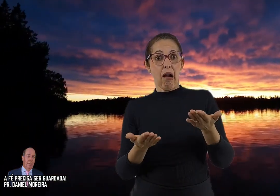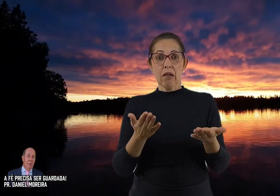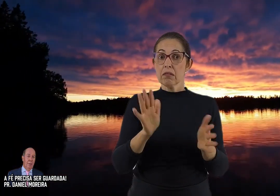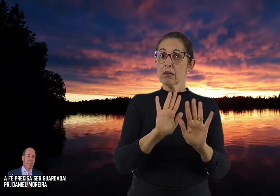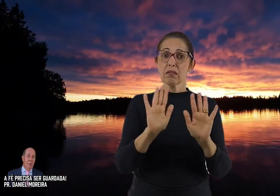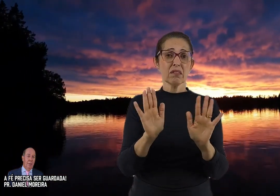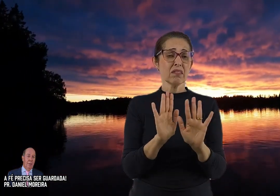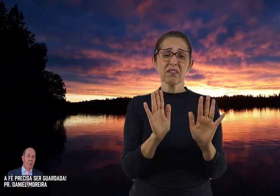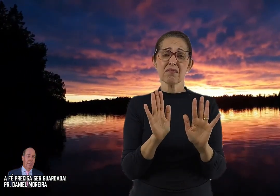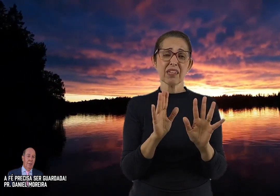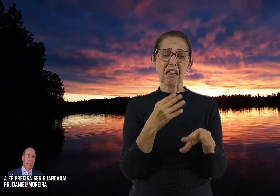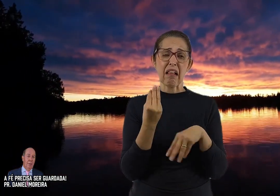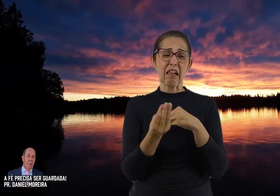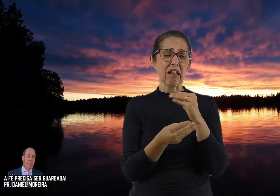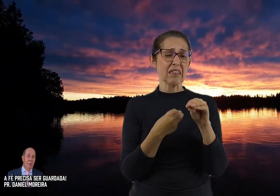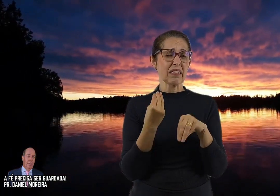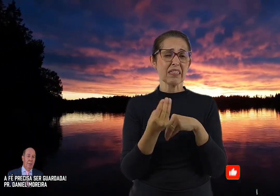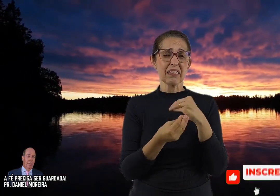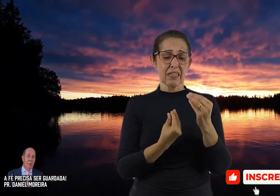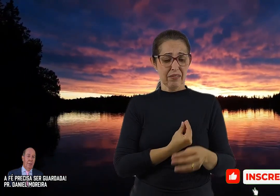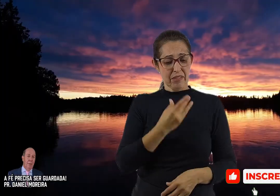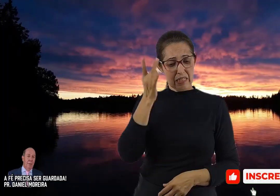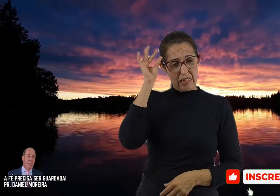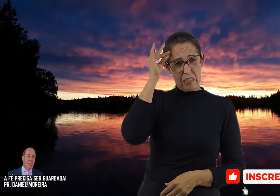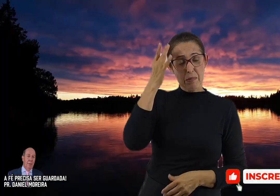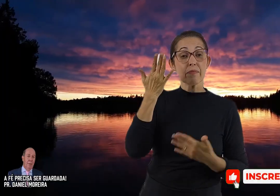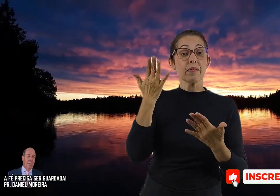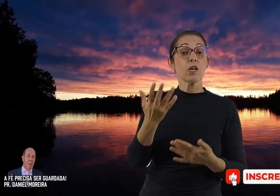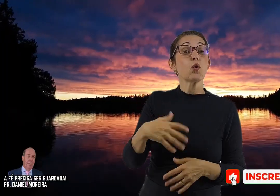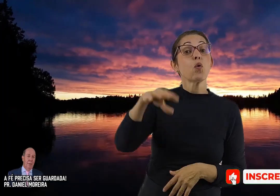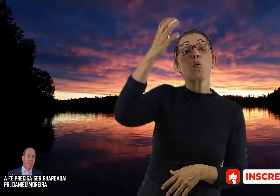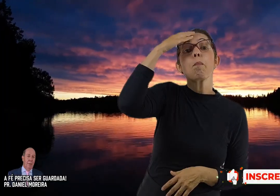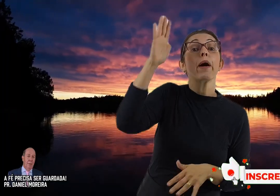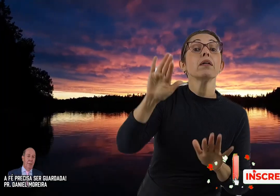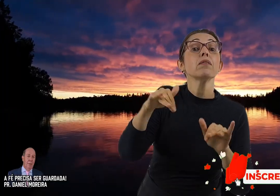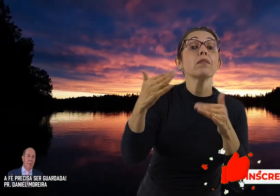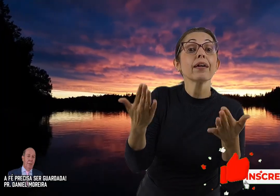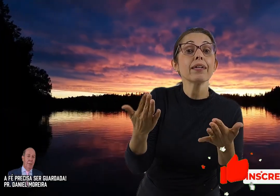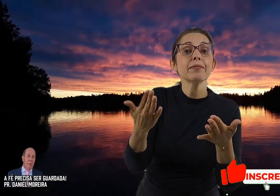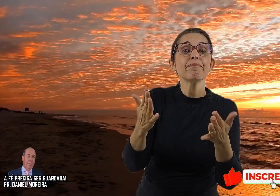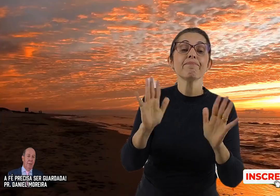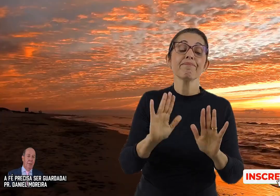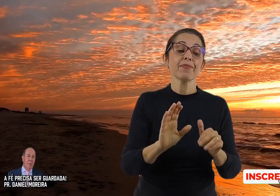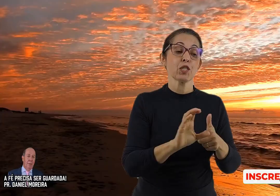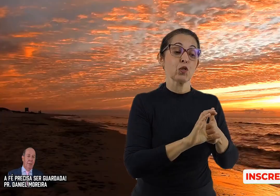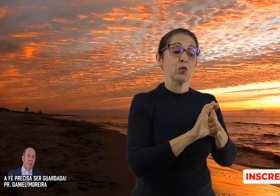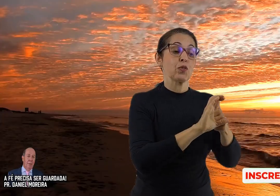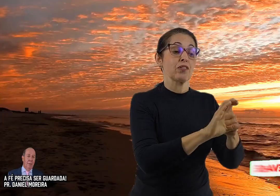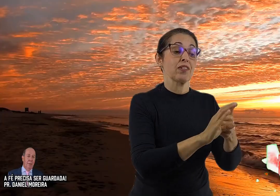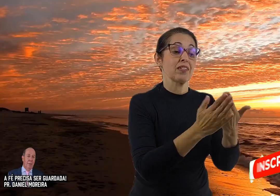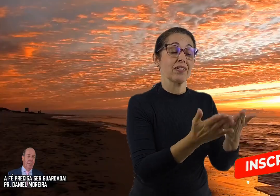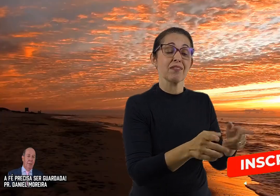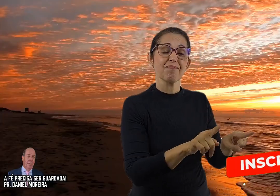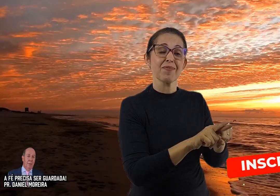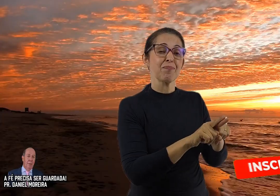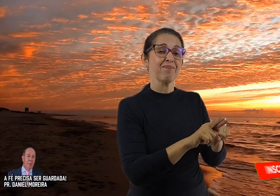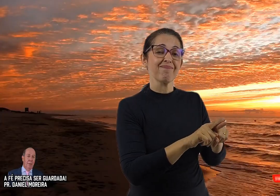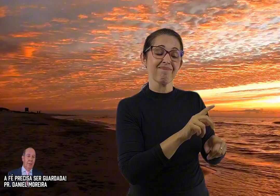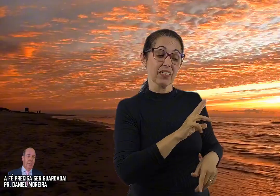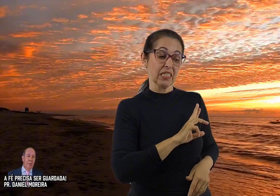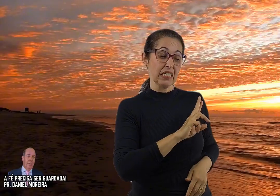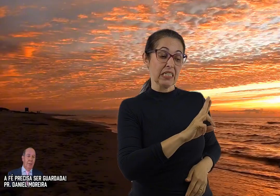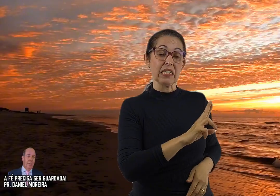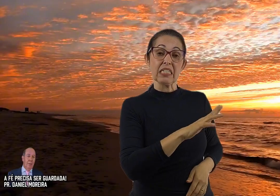Tremendo desequilíbrio espiritual. Quem é o culpado disso? O cristianismo religioso.